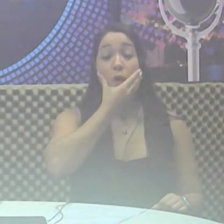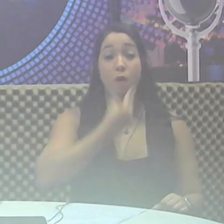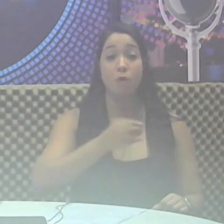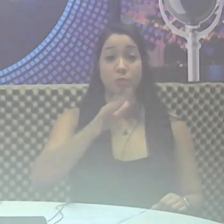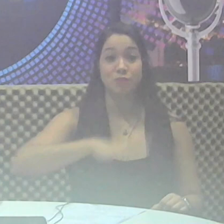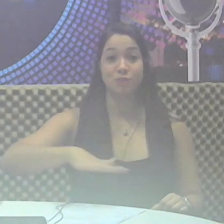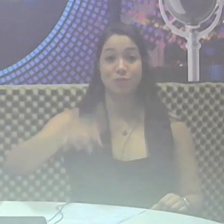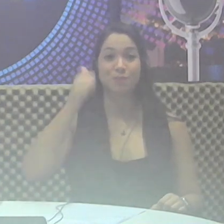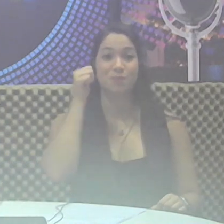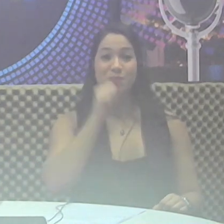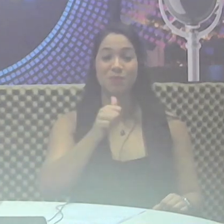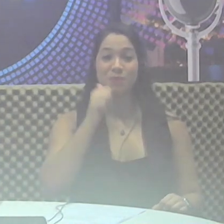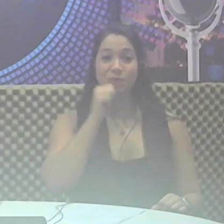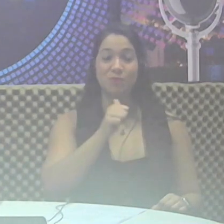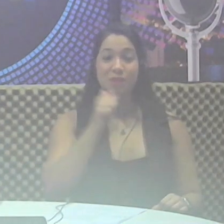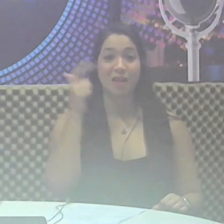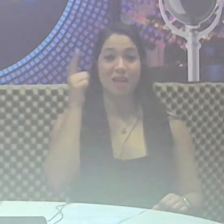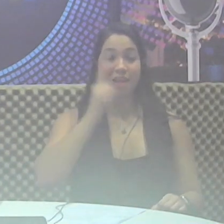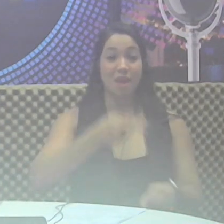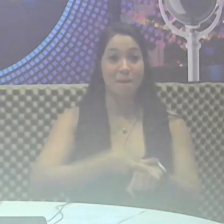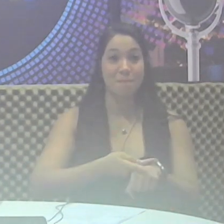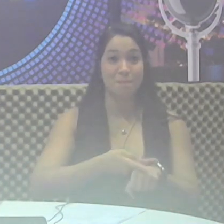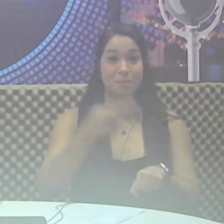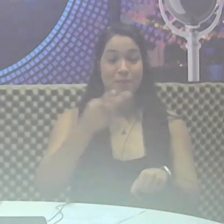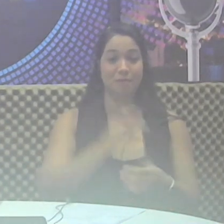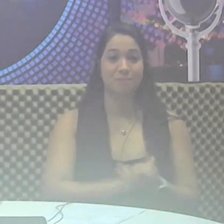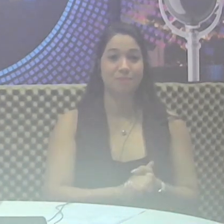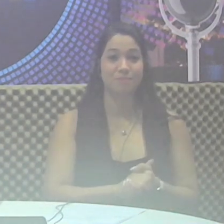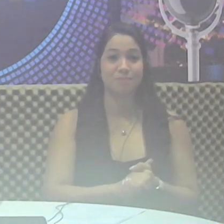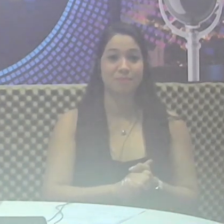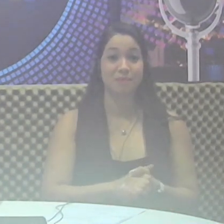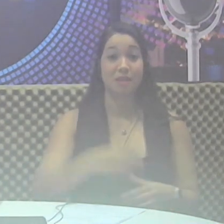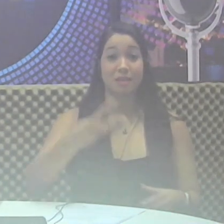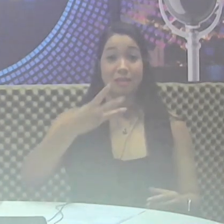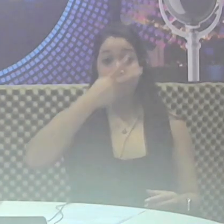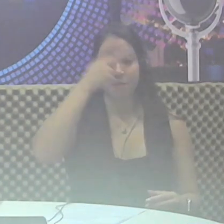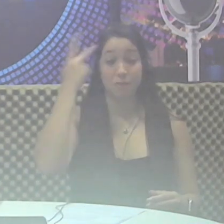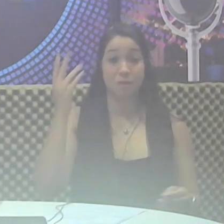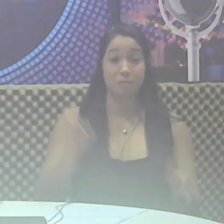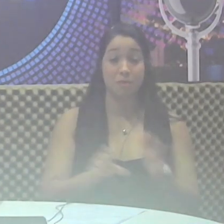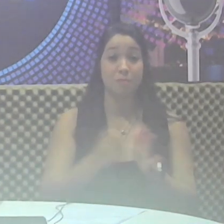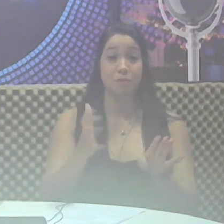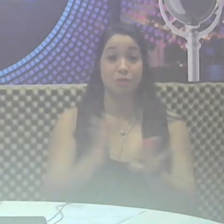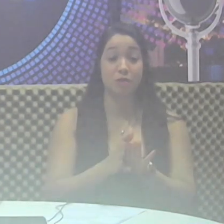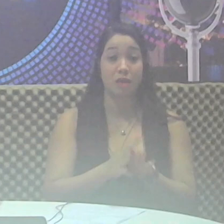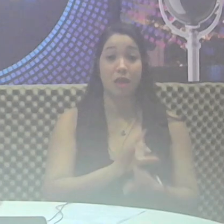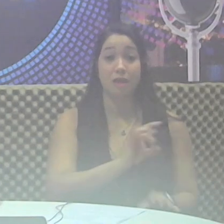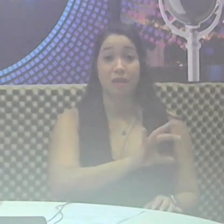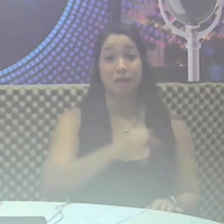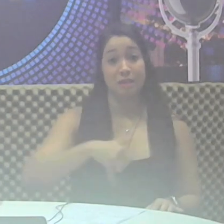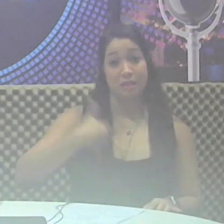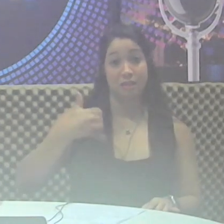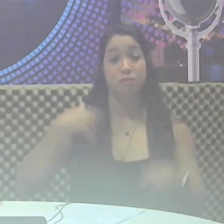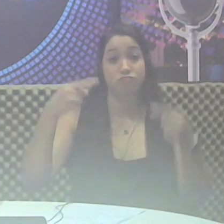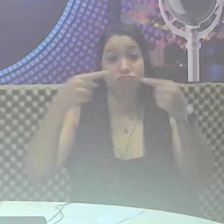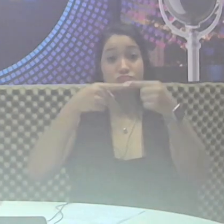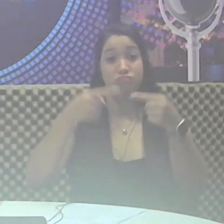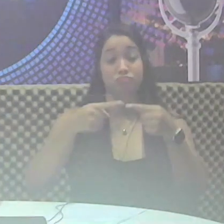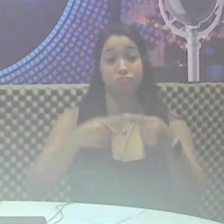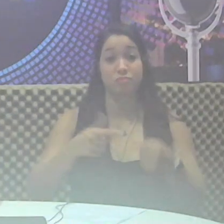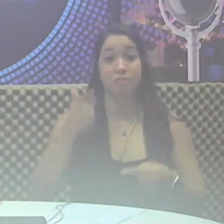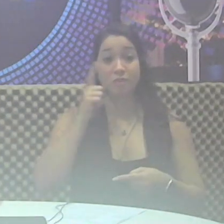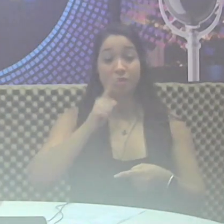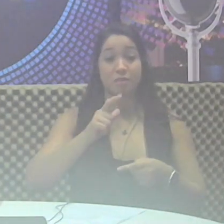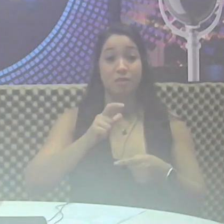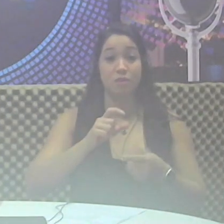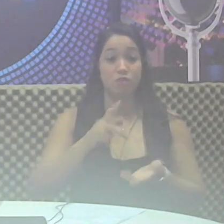e geral feminino receberão troféus, enquanto os 3 primeiros colocados de cada faixa etária serão premiados